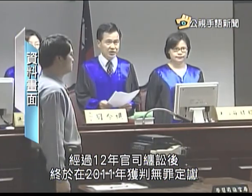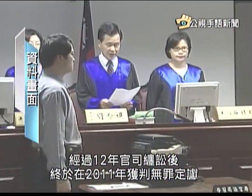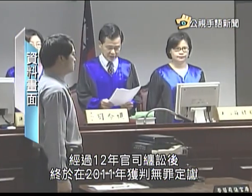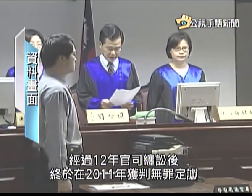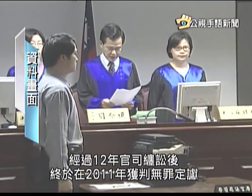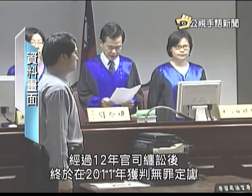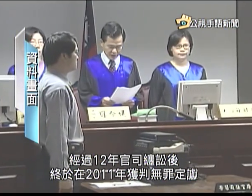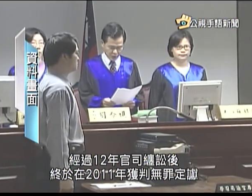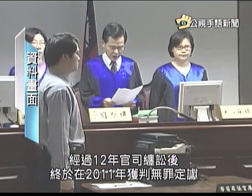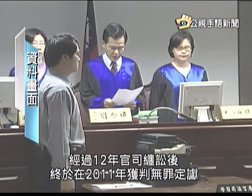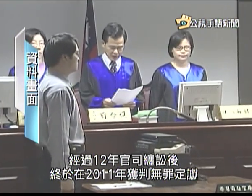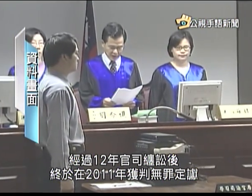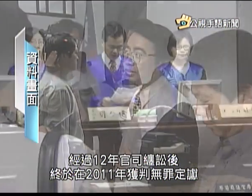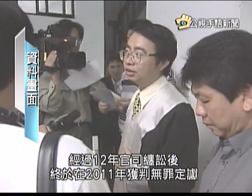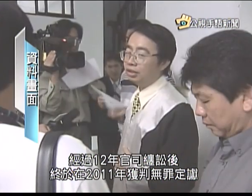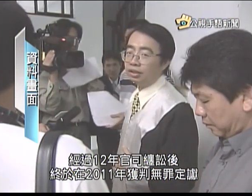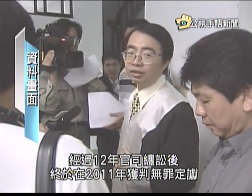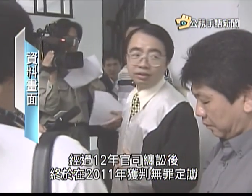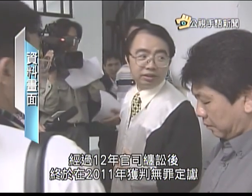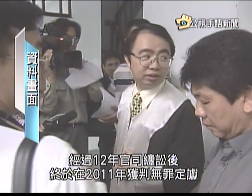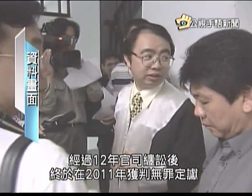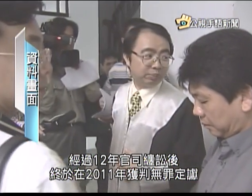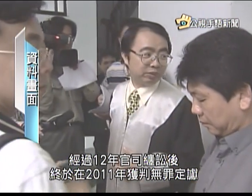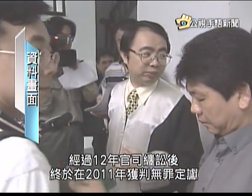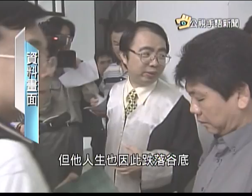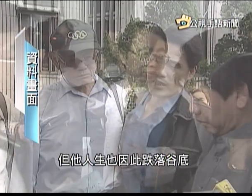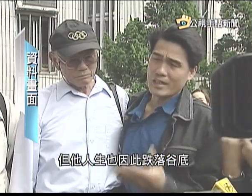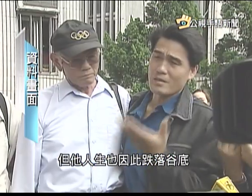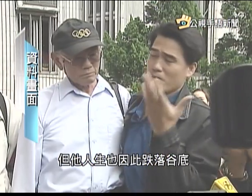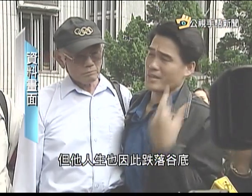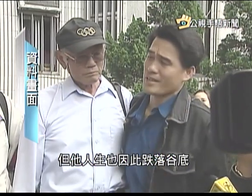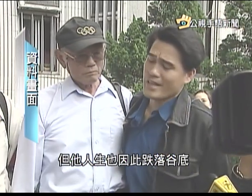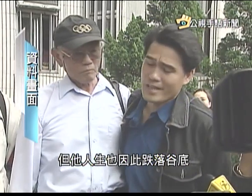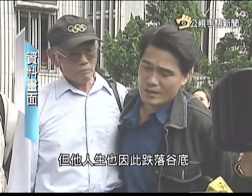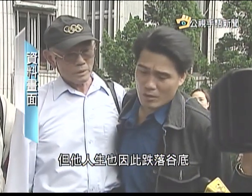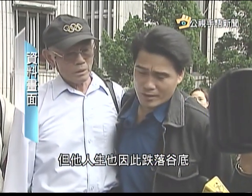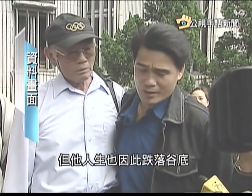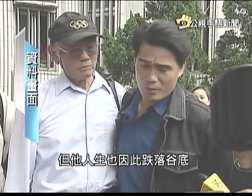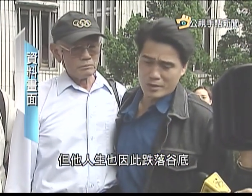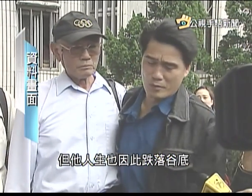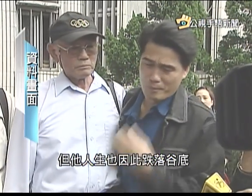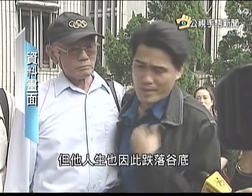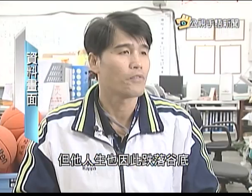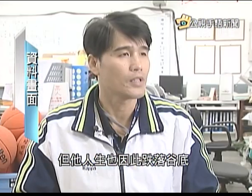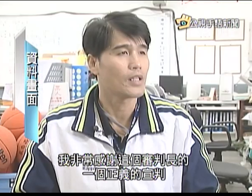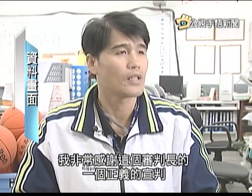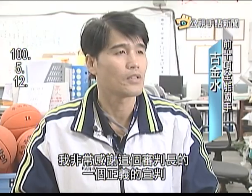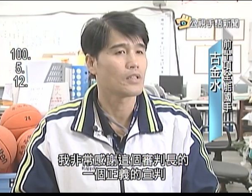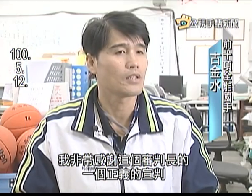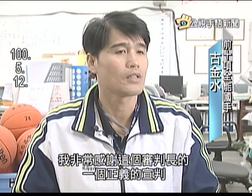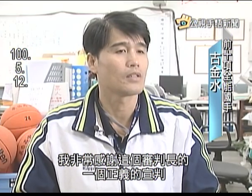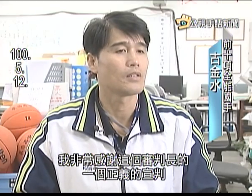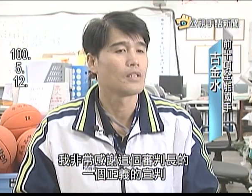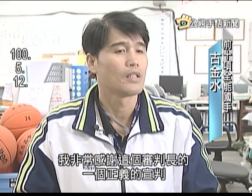于在2011年获判无罪定验，但他的人生也因此跌落谷底。 我非常感谢